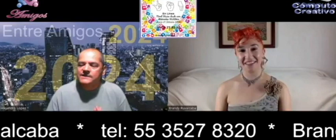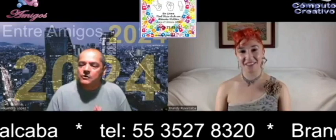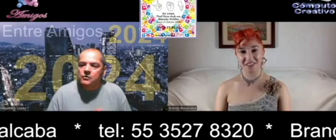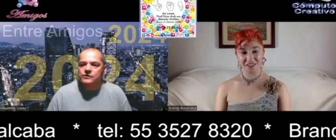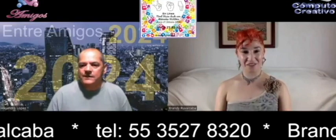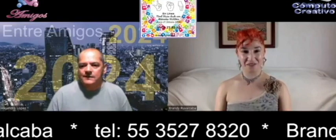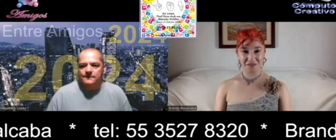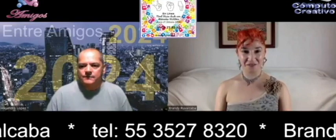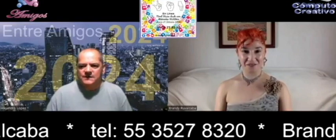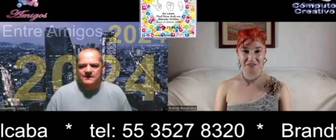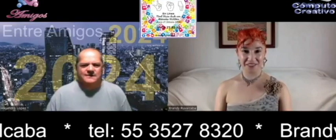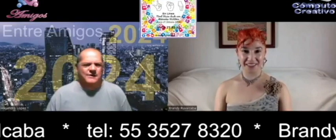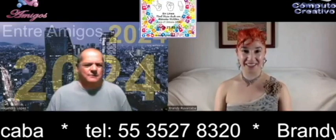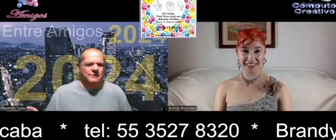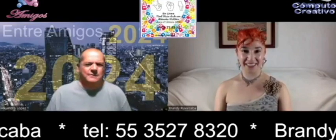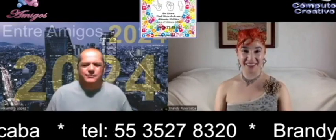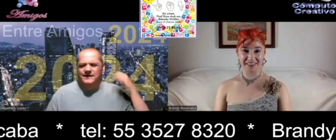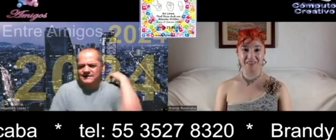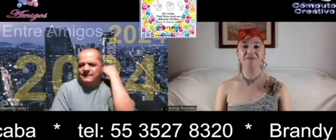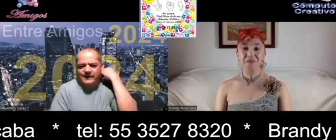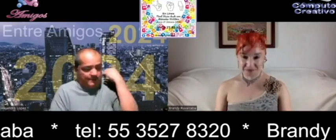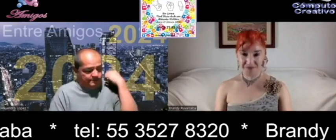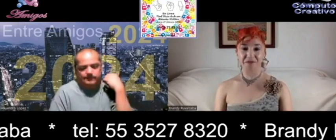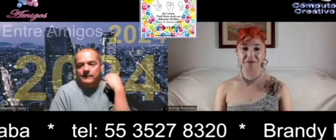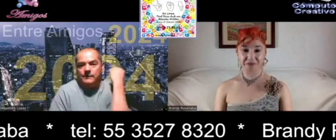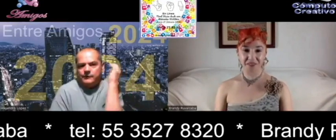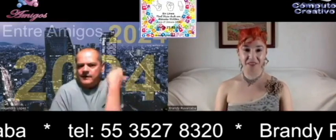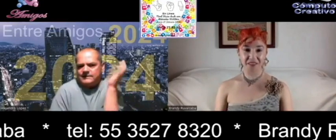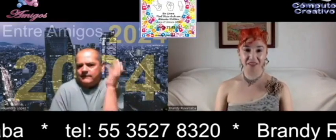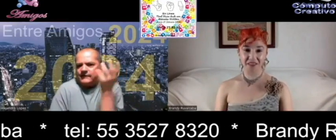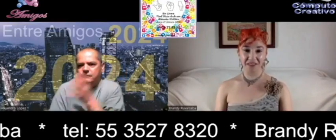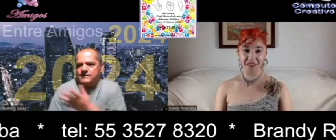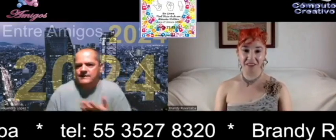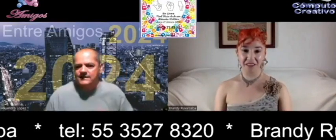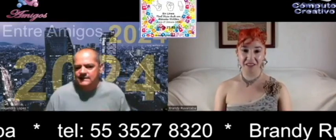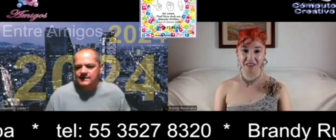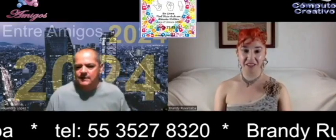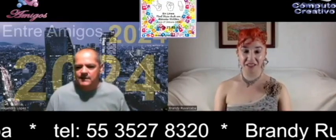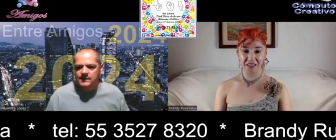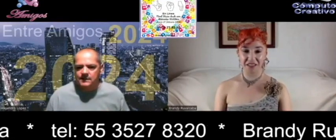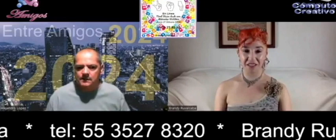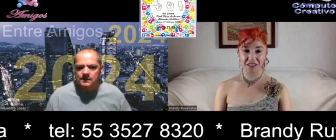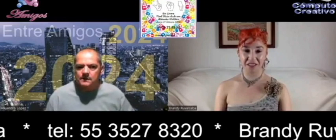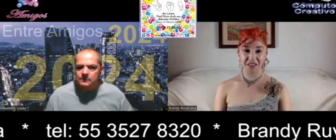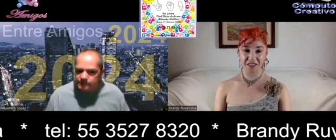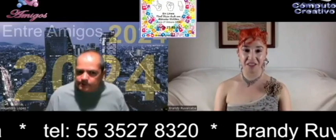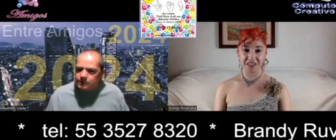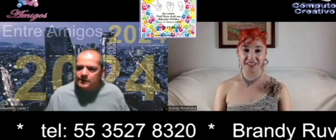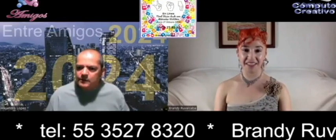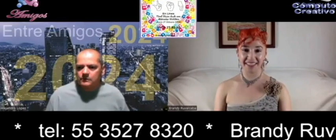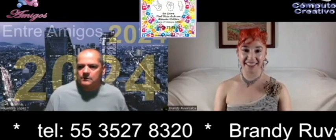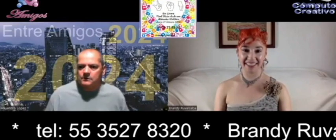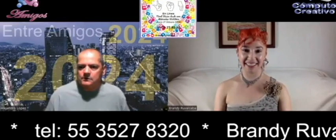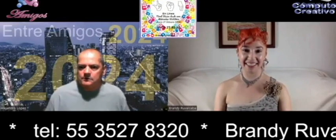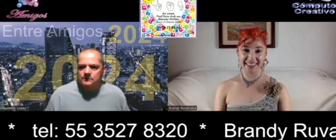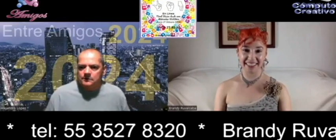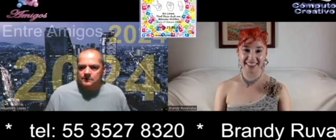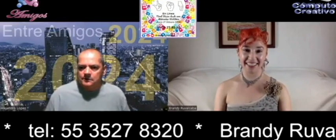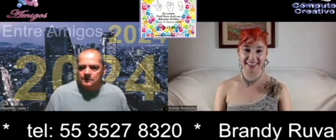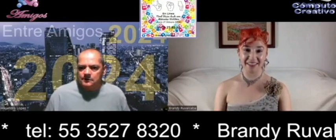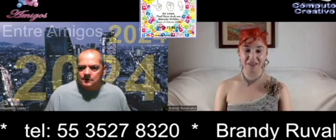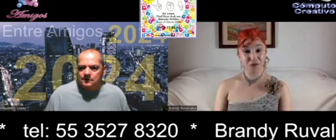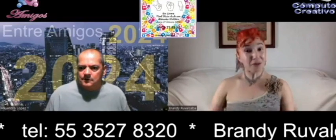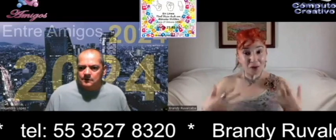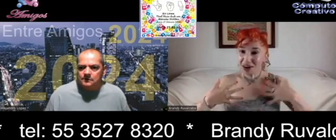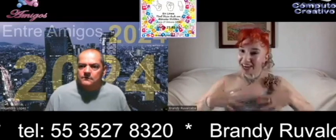además es algo útil. Que dices, bueno, me voy a poner a hacer flexiones a las 6 de la mañana. Sí, ¿por qué no?